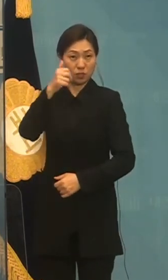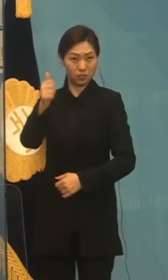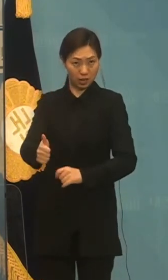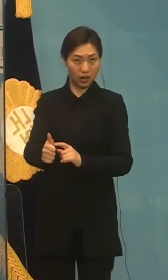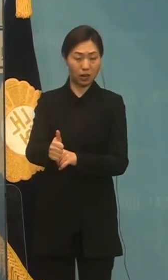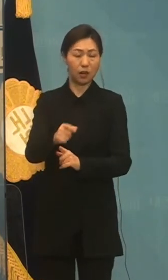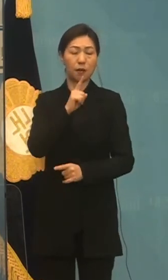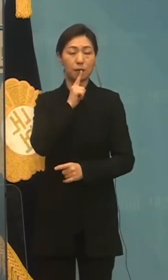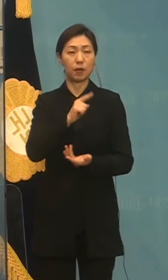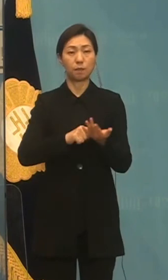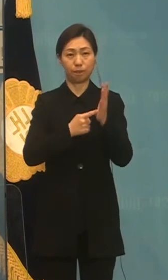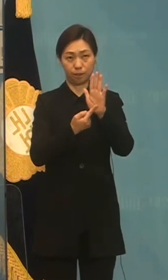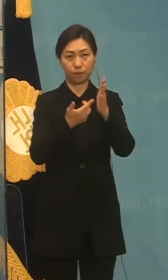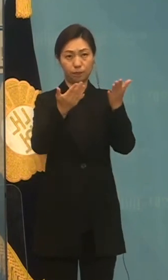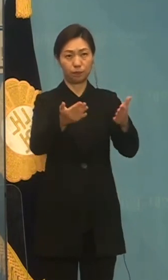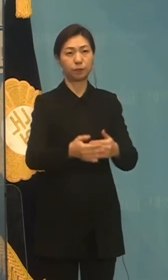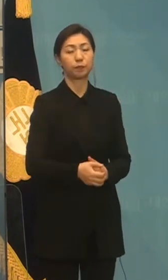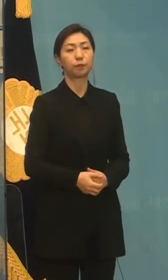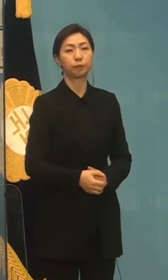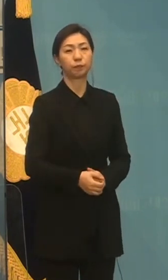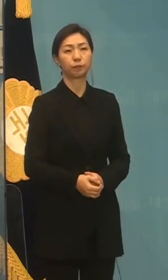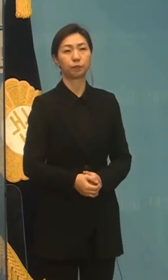낭독 순으로 진행하겠습니다.